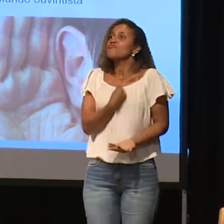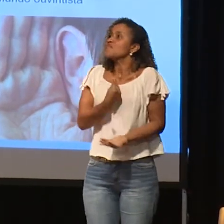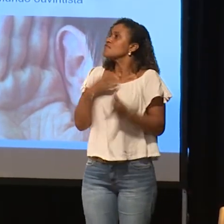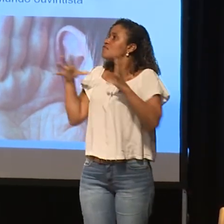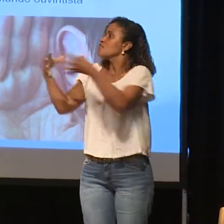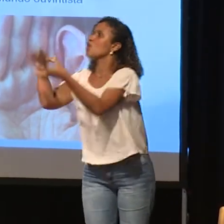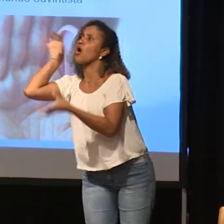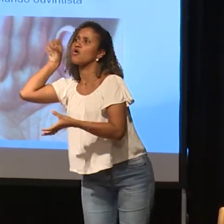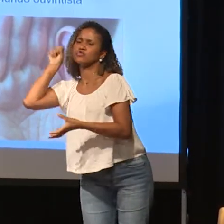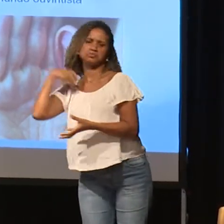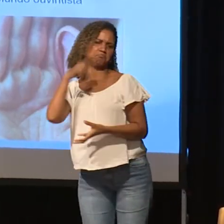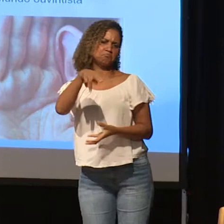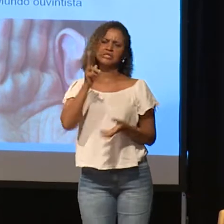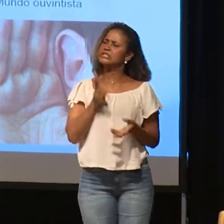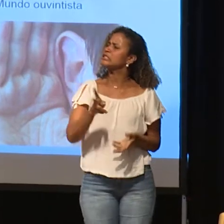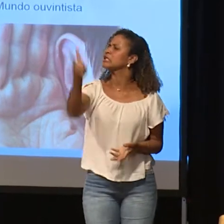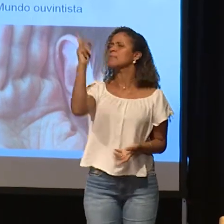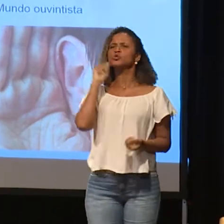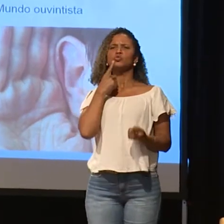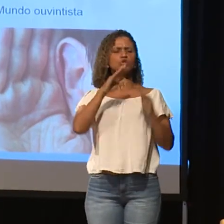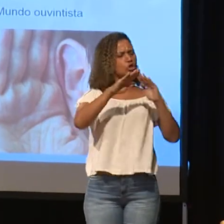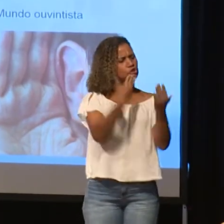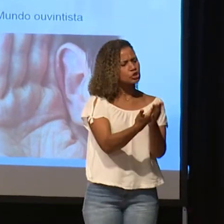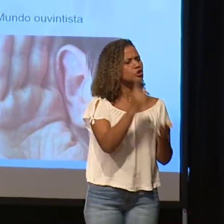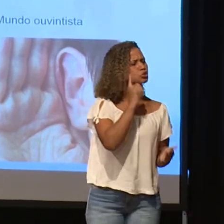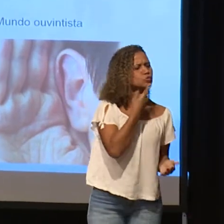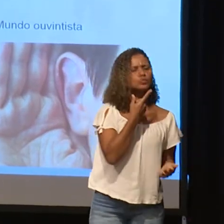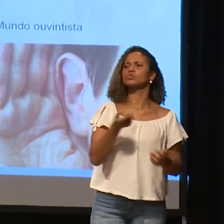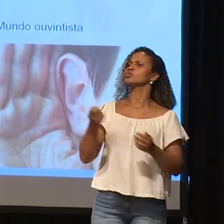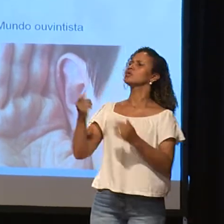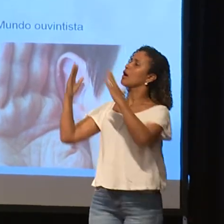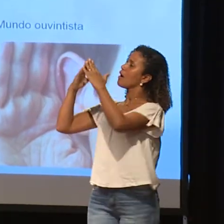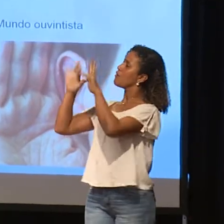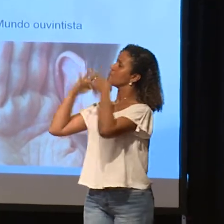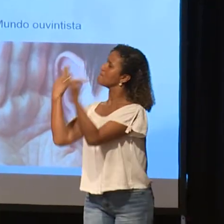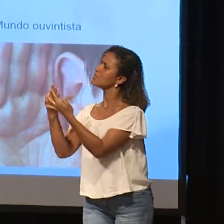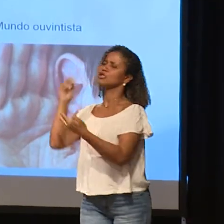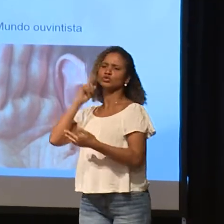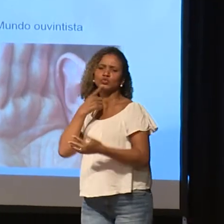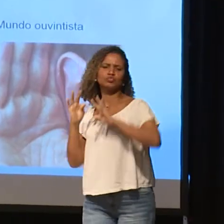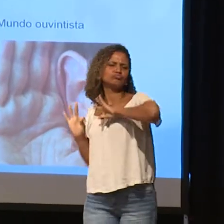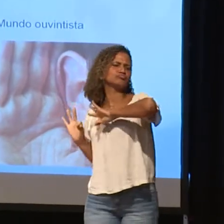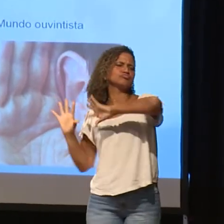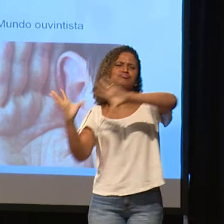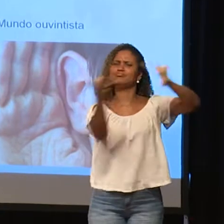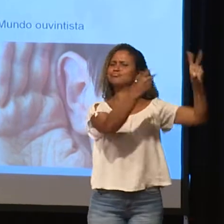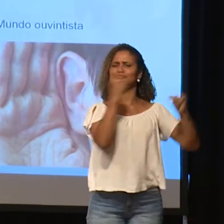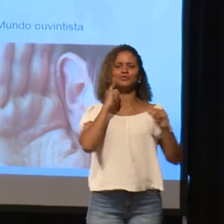surdos e eu nunca vivi no mundo sinalizante, no mundo ouvinte. Eu sempre vivi numa família sinalizante a minha